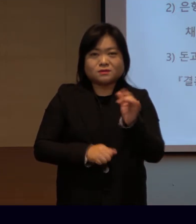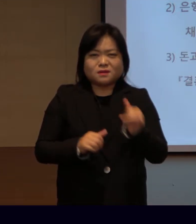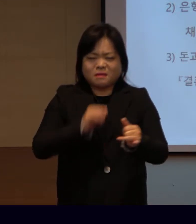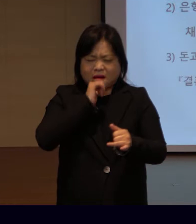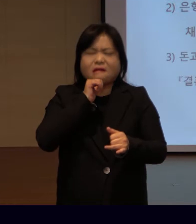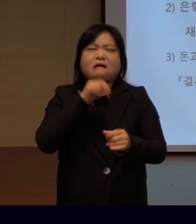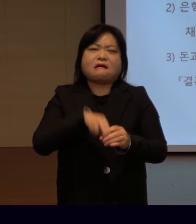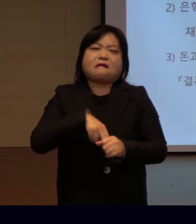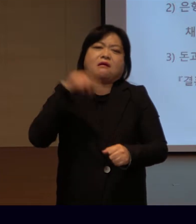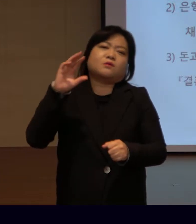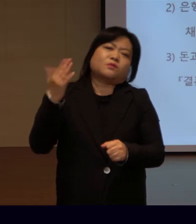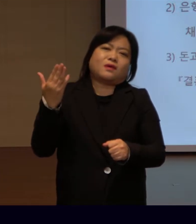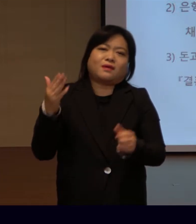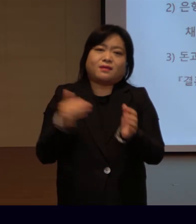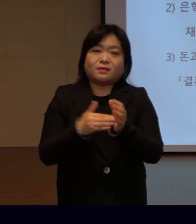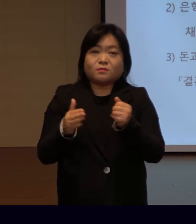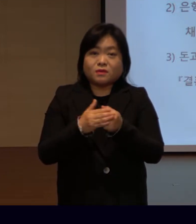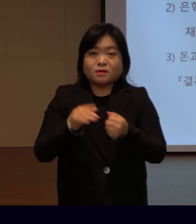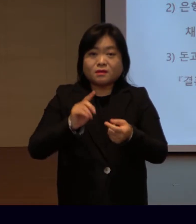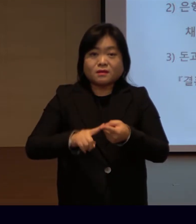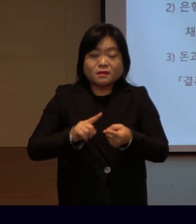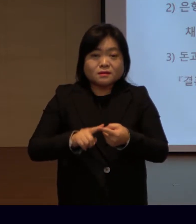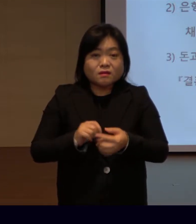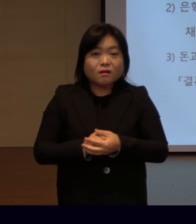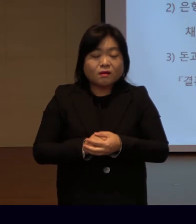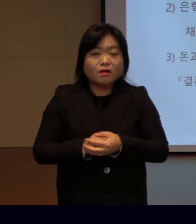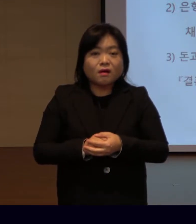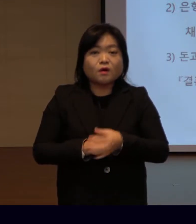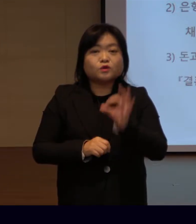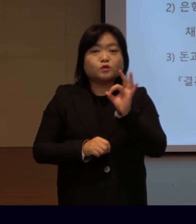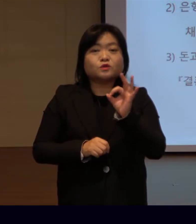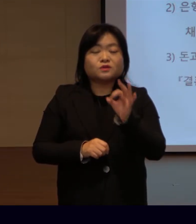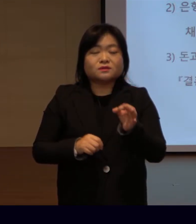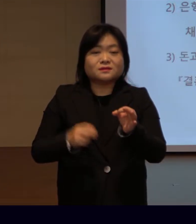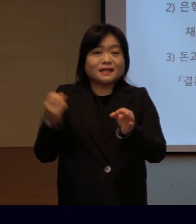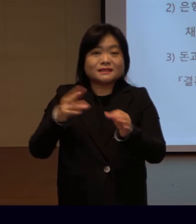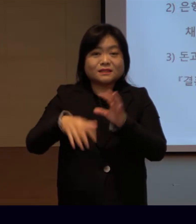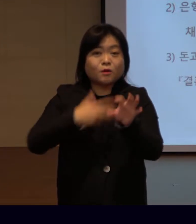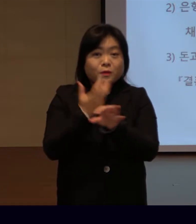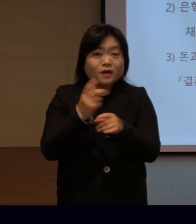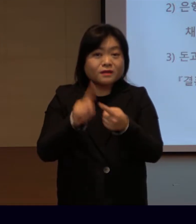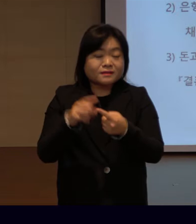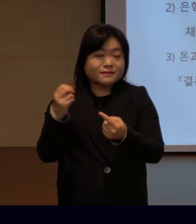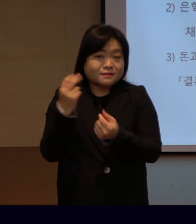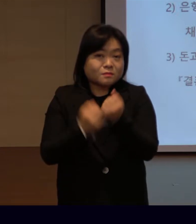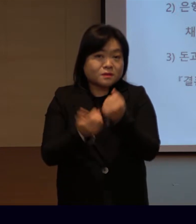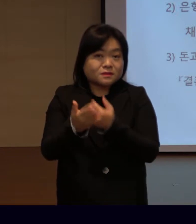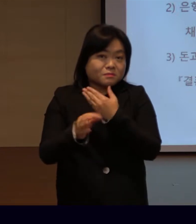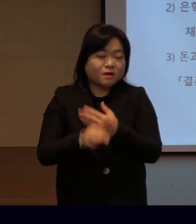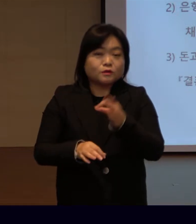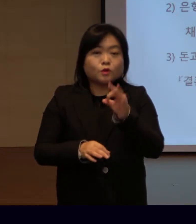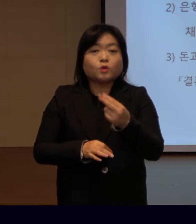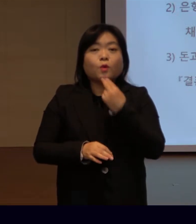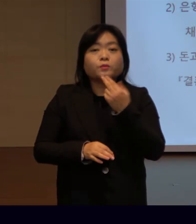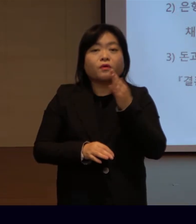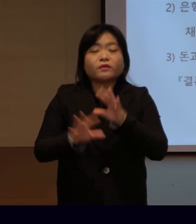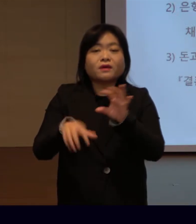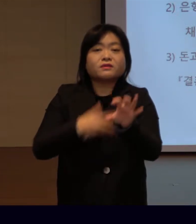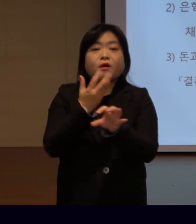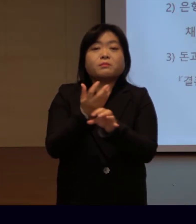쫄딱 망했고, 그들에게 근데 이제 제가 다시 그렇게 돈이 없었는데 그 상황에서 소위 혁명가들,